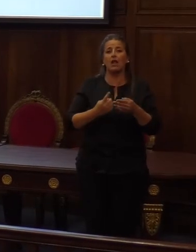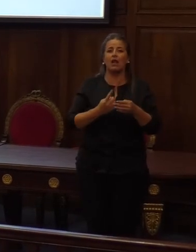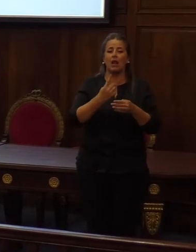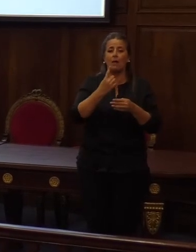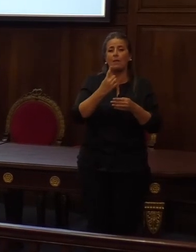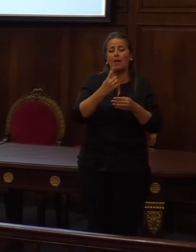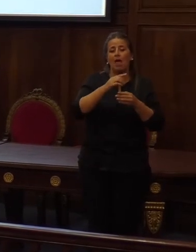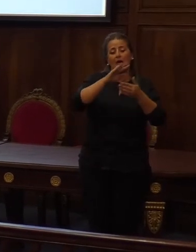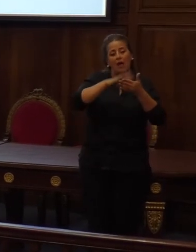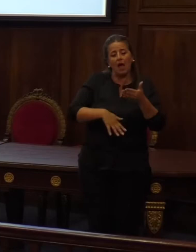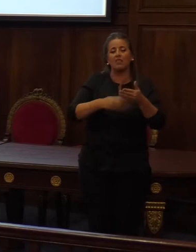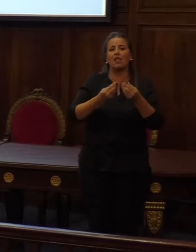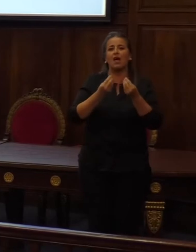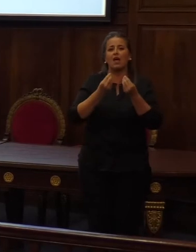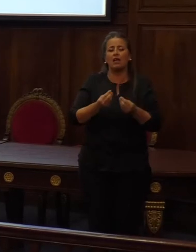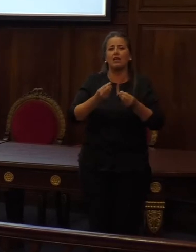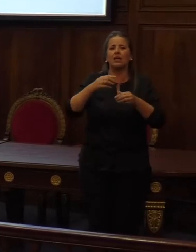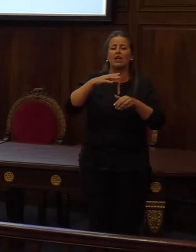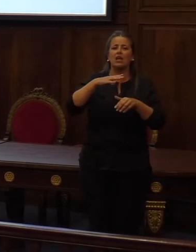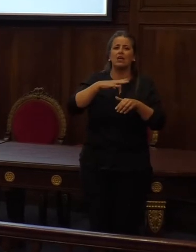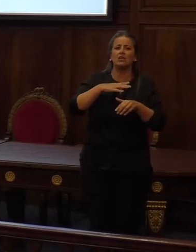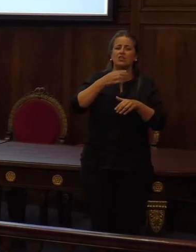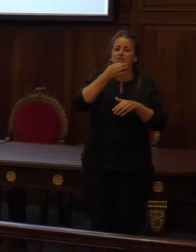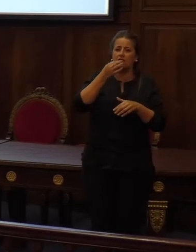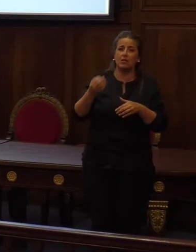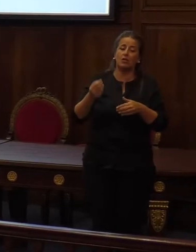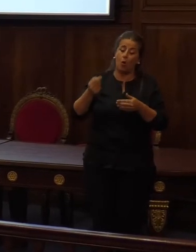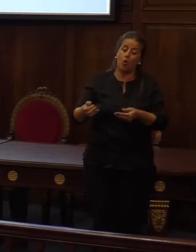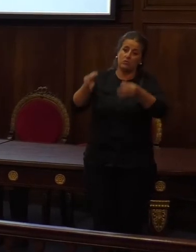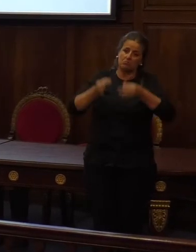nota y la carta que nos hicieran llegar hoy.